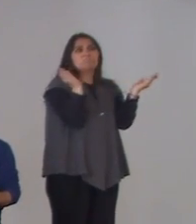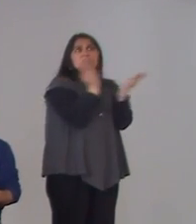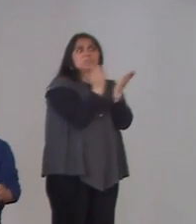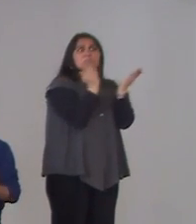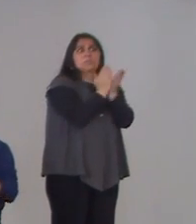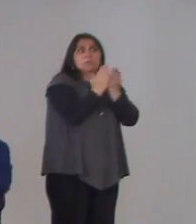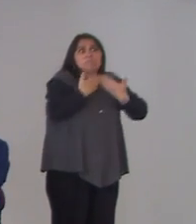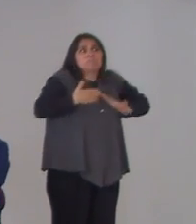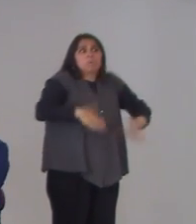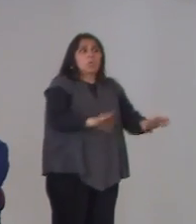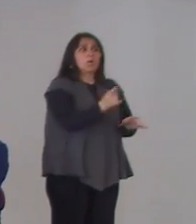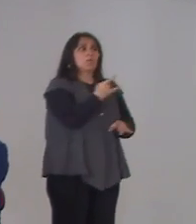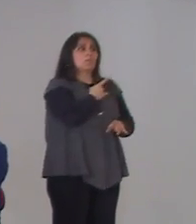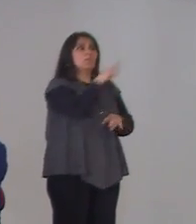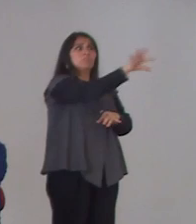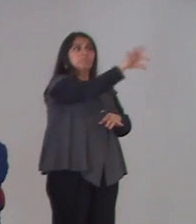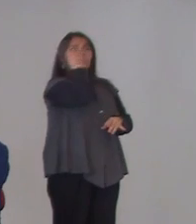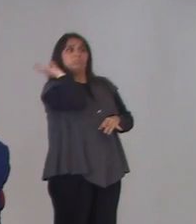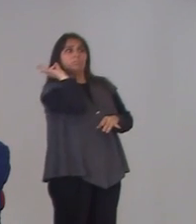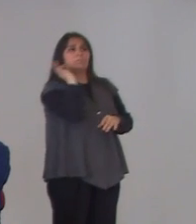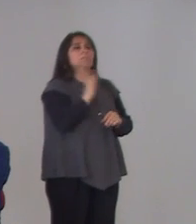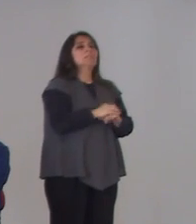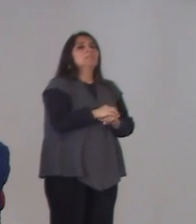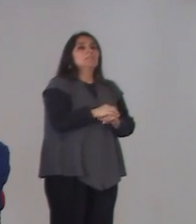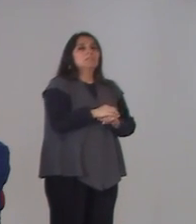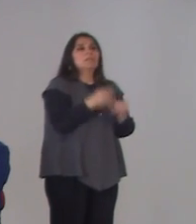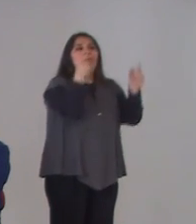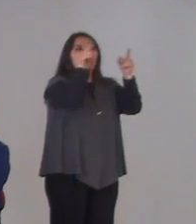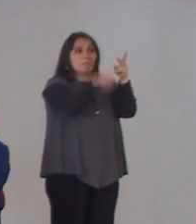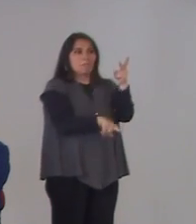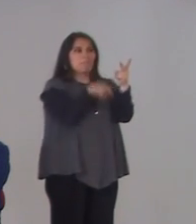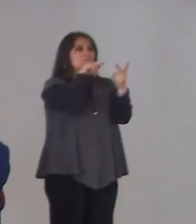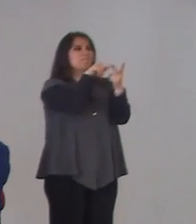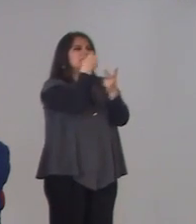cualquier universidad que ellos eligieran, también